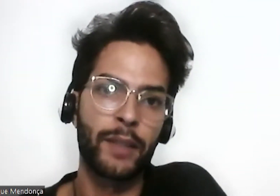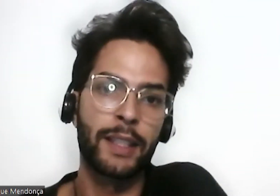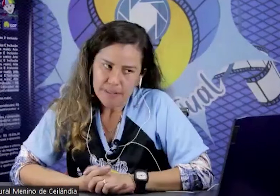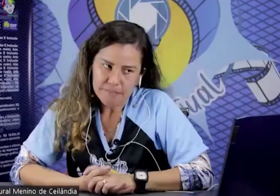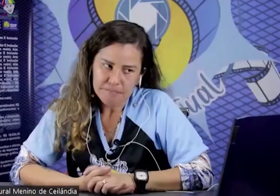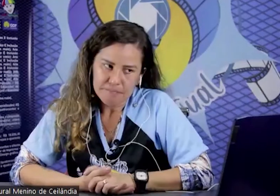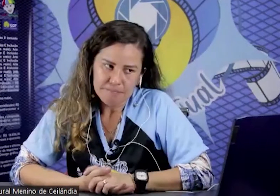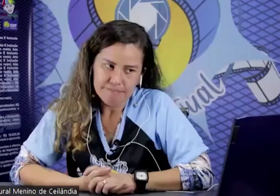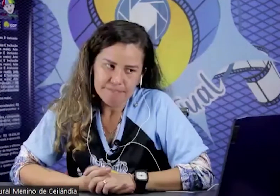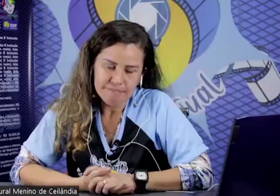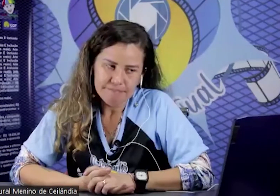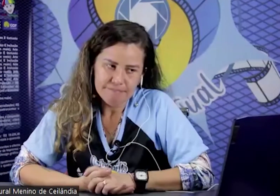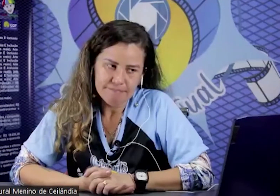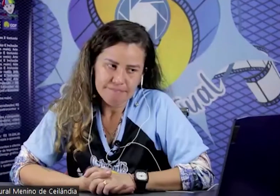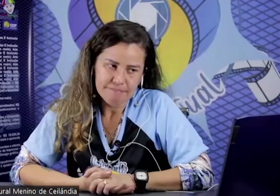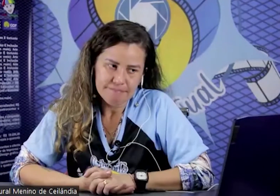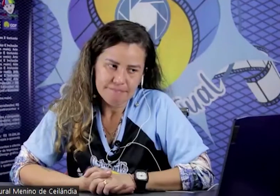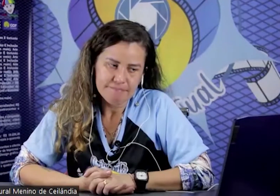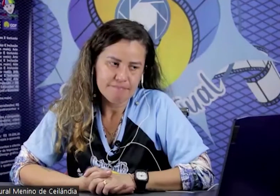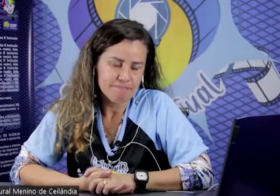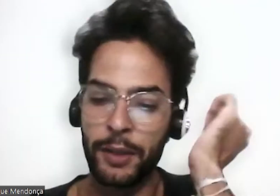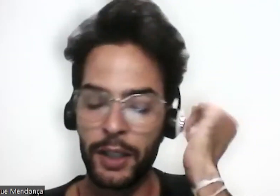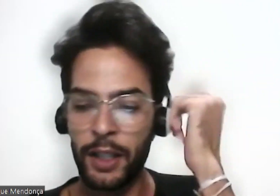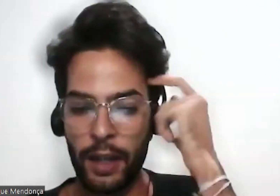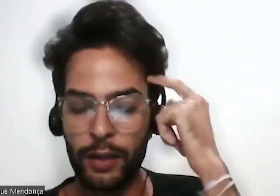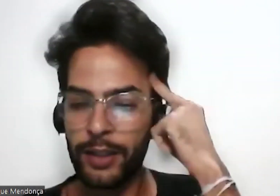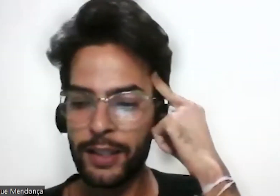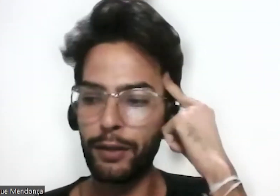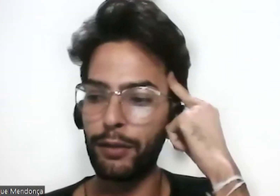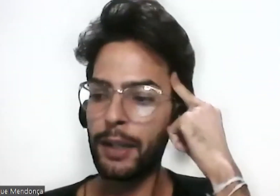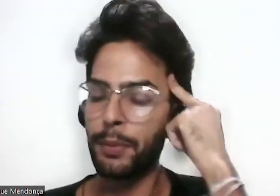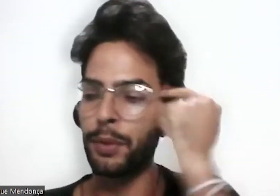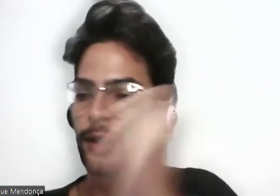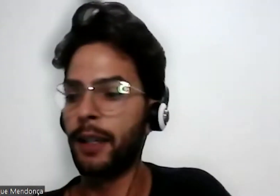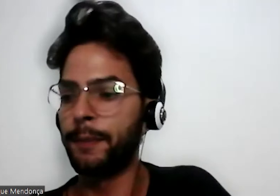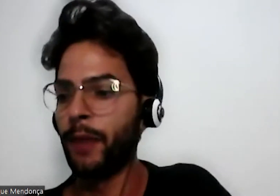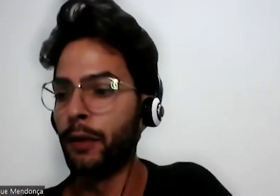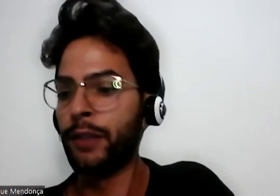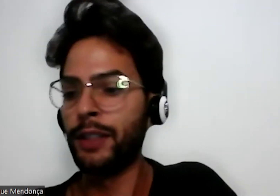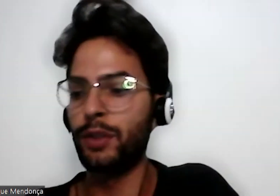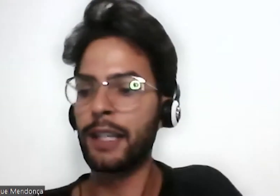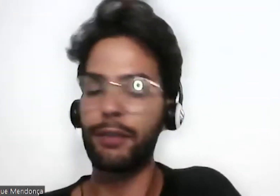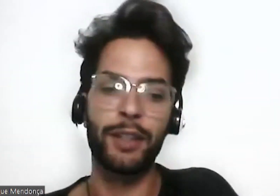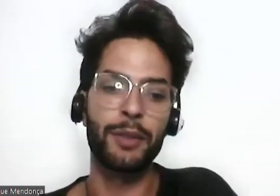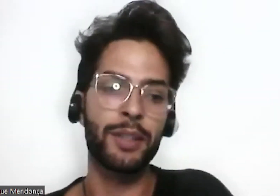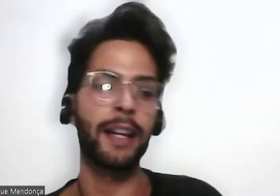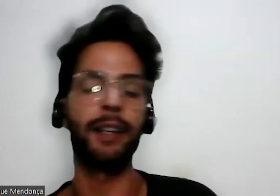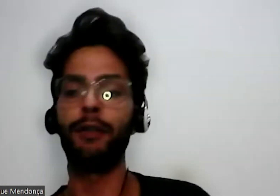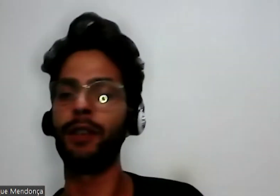Deveria. Assim, não é, por exemplo, eu tenho essa dúvida porque eu fui fazer os desafios e aí eu vejo